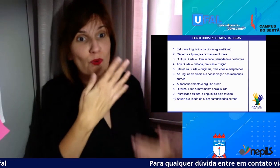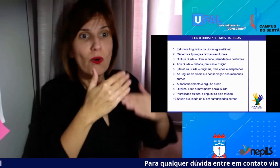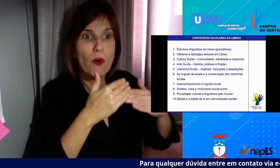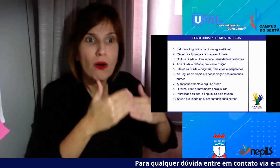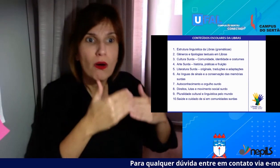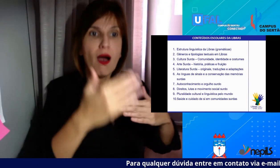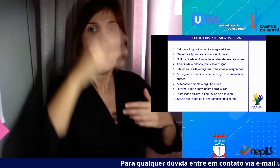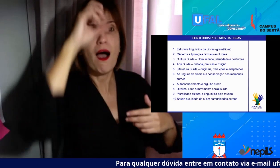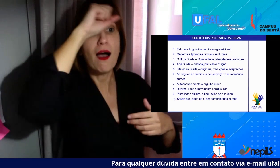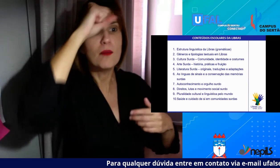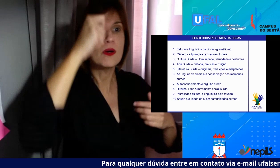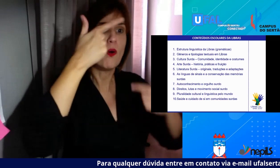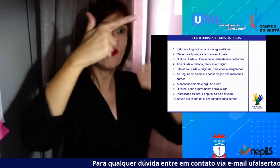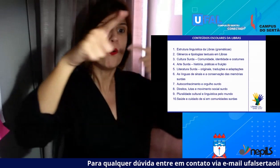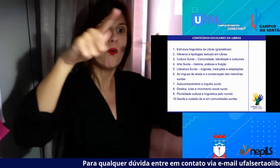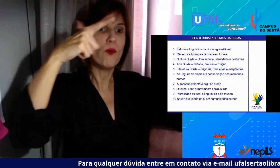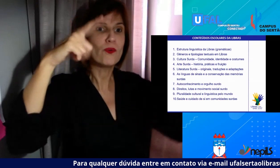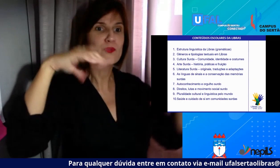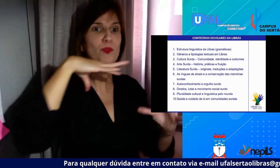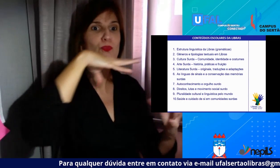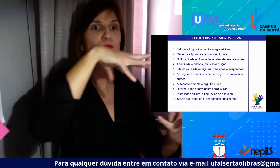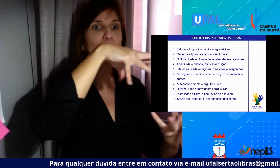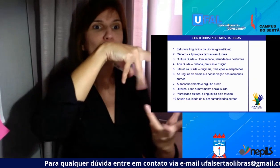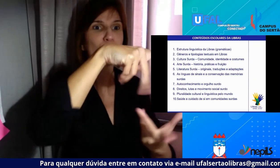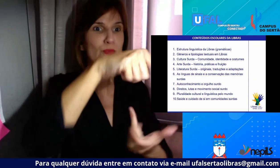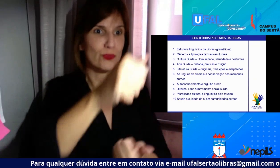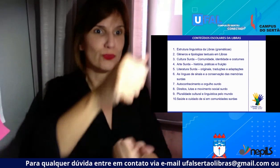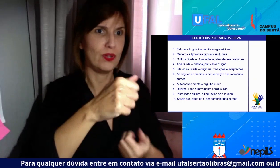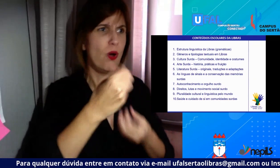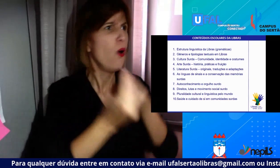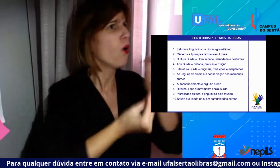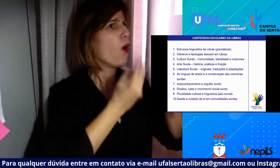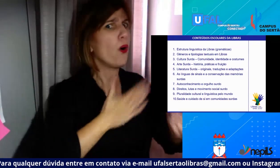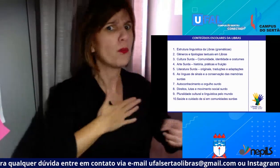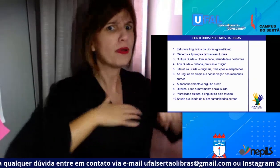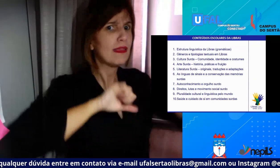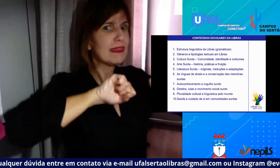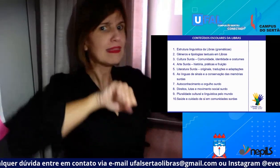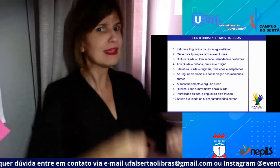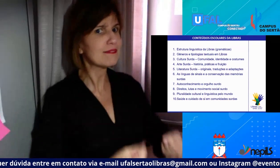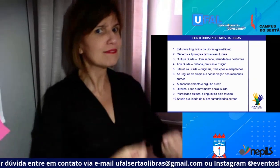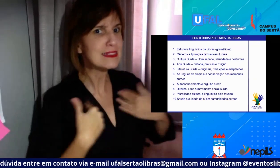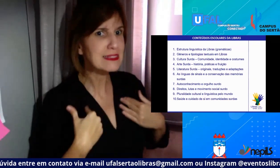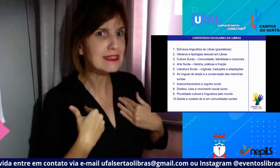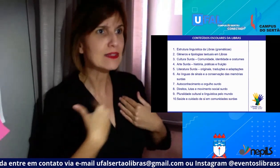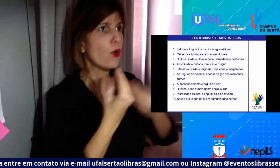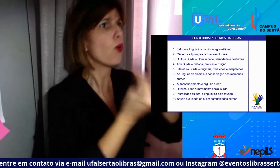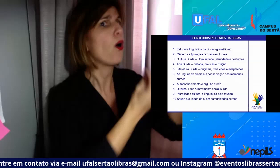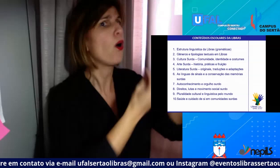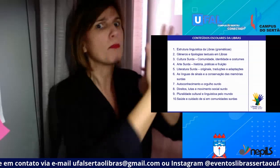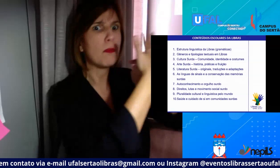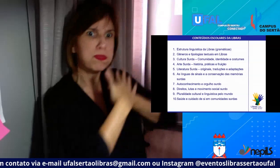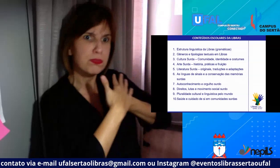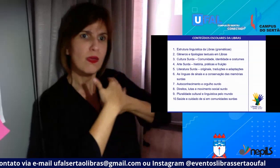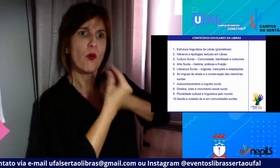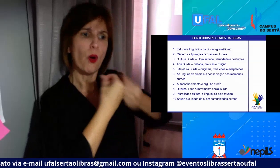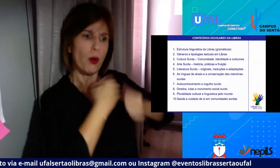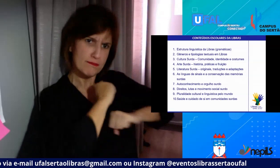também, e que também outras línguas de sinais, ou outras línguas adicionais,